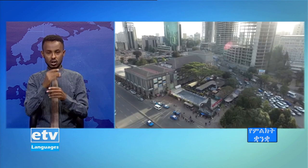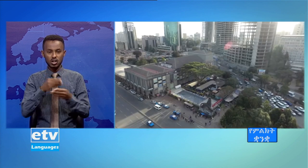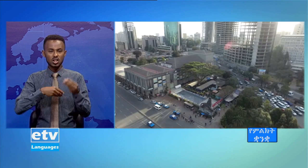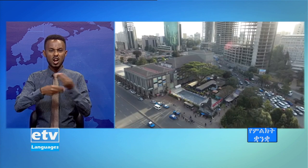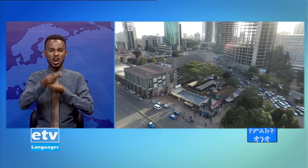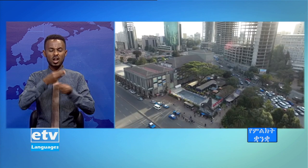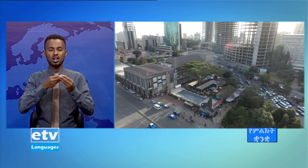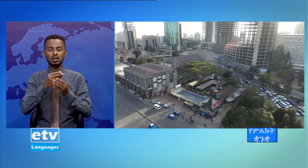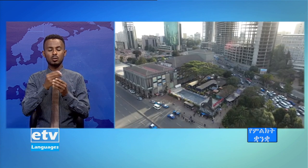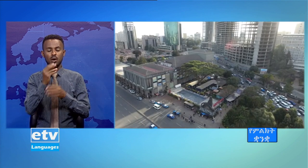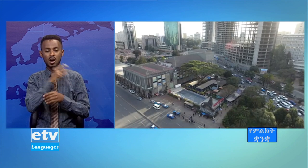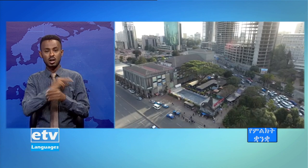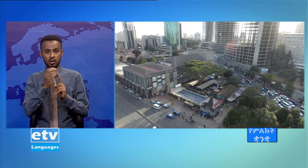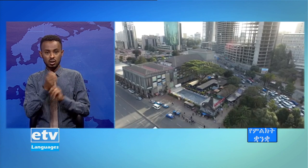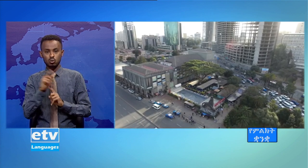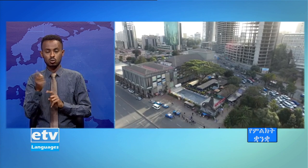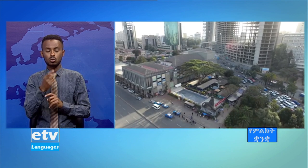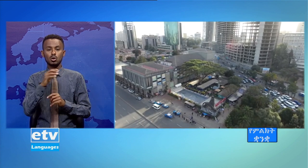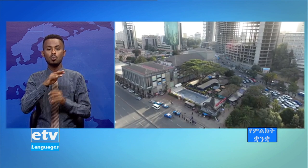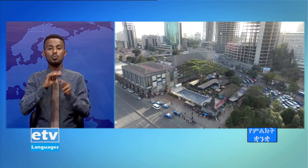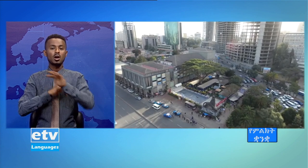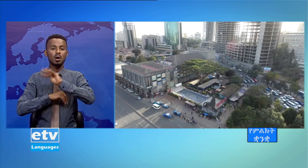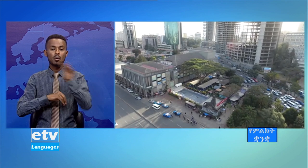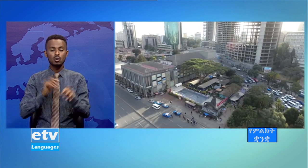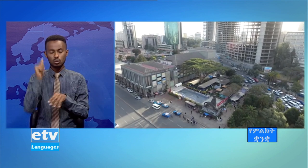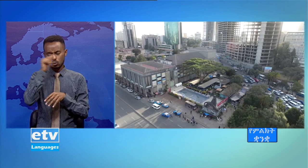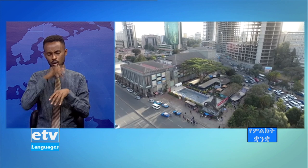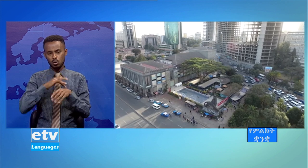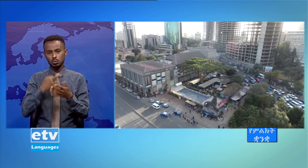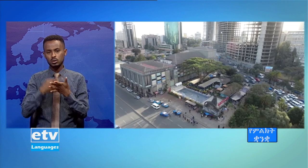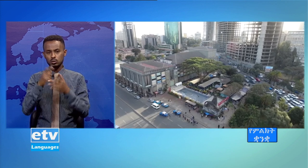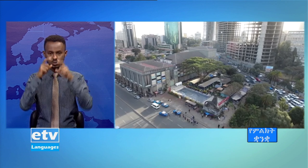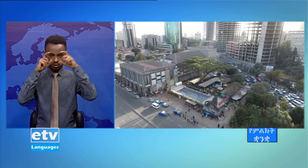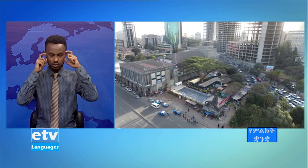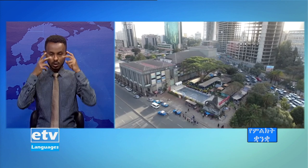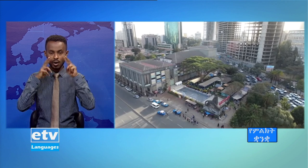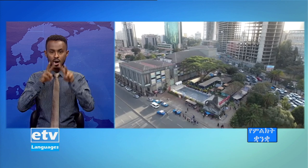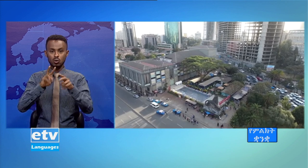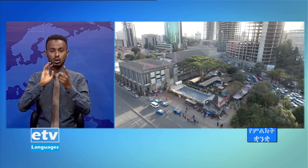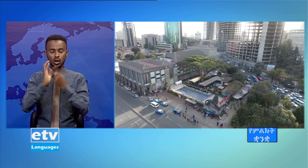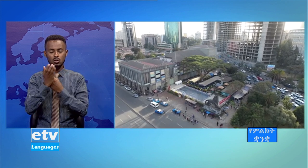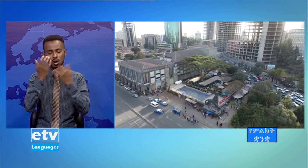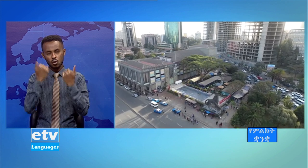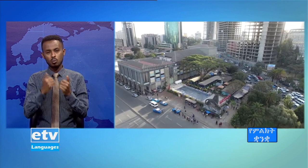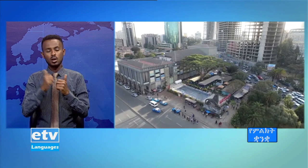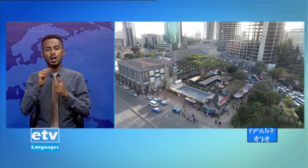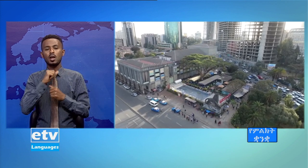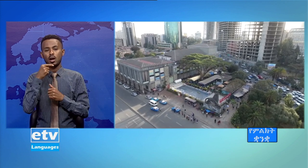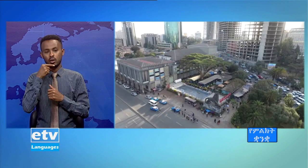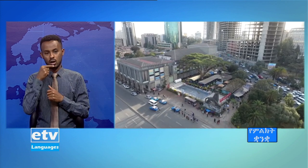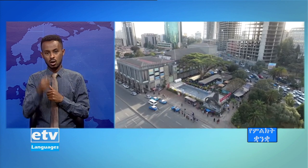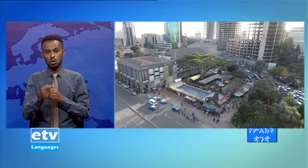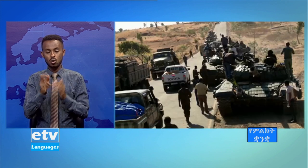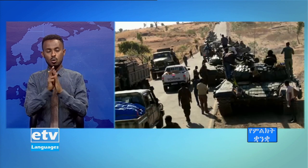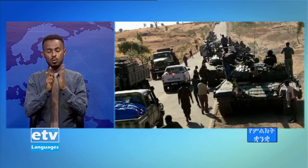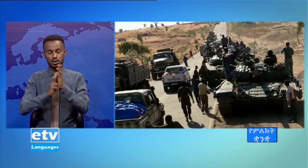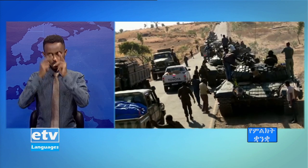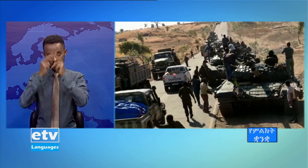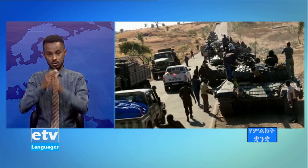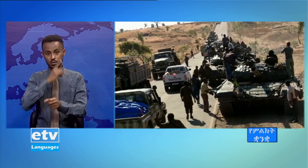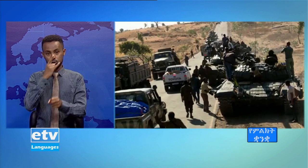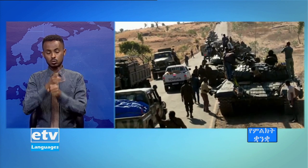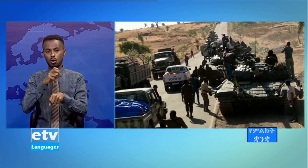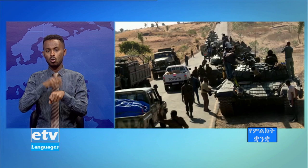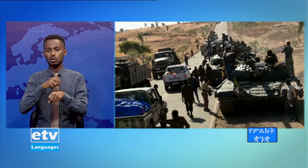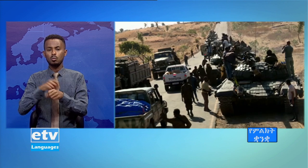ባህሪ ተጠናወተ መሆኑ ምዕራባውያኑ ኢትዮጵያውያንን በዚሁ መነጽር የማየት አባዜያቸው እንዳለቀቃቸው ያነሳሉ። በህግ ማስከበር ዘመቻው